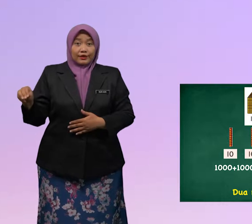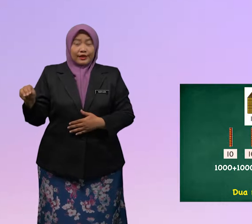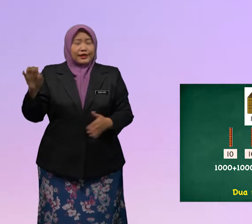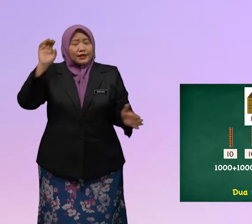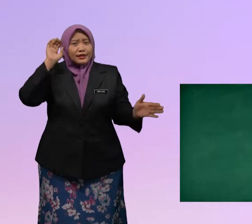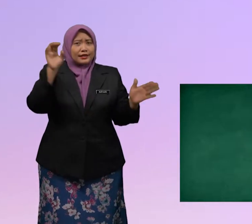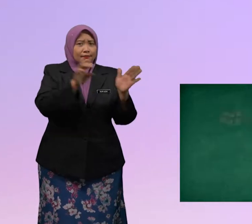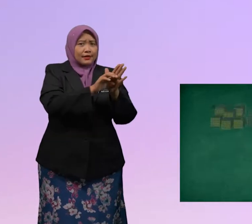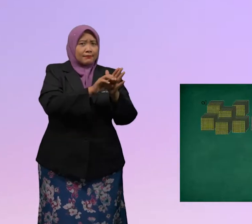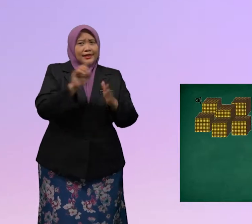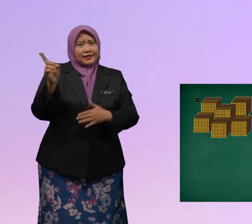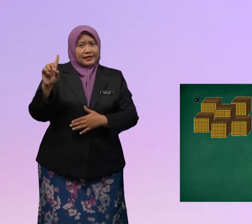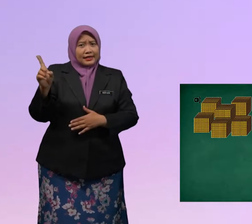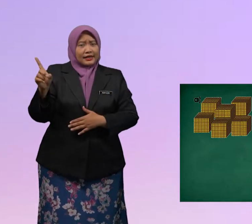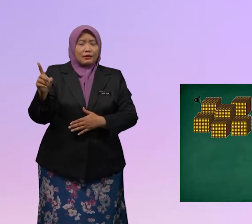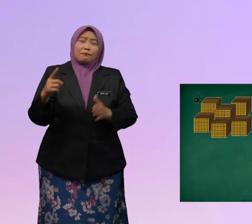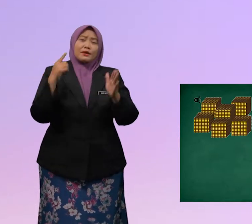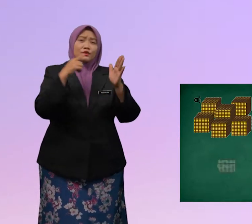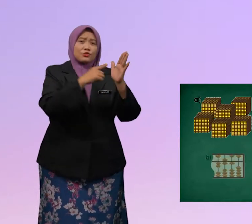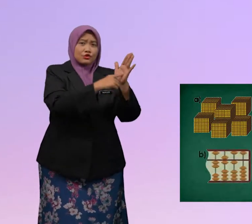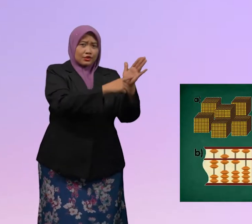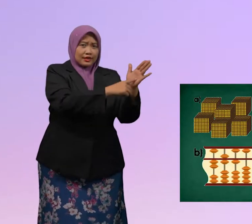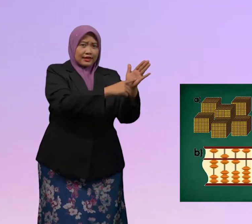Murid-murid, gambar manakah menunjukkan